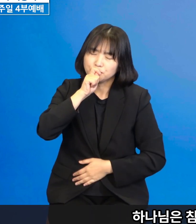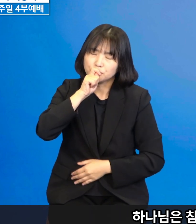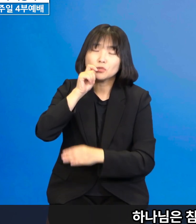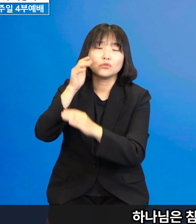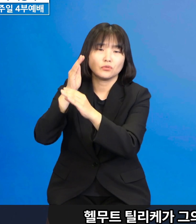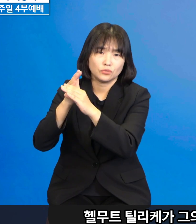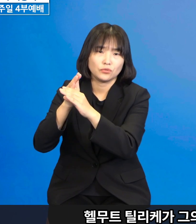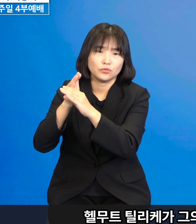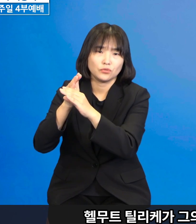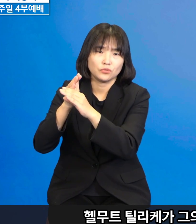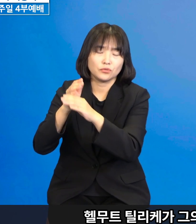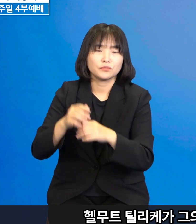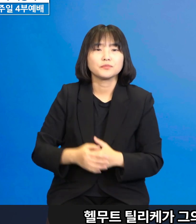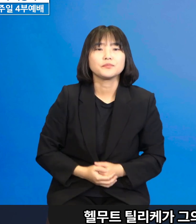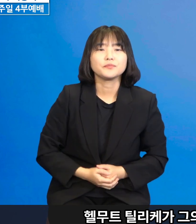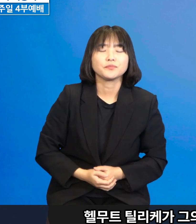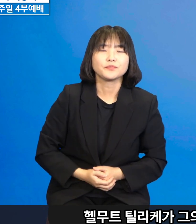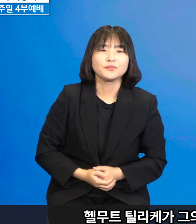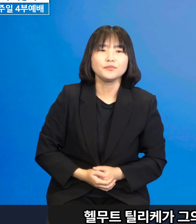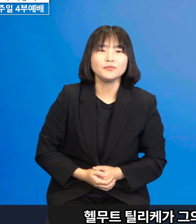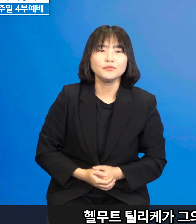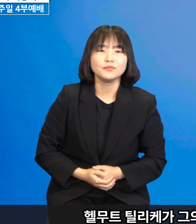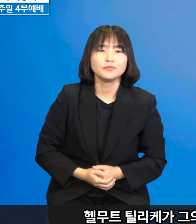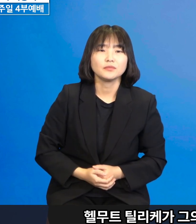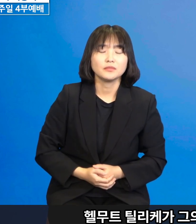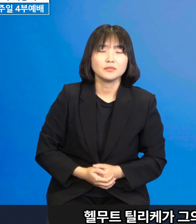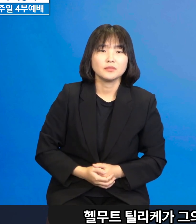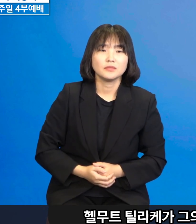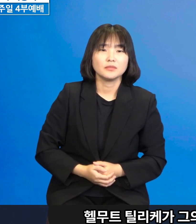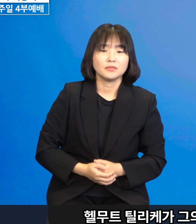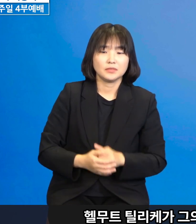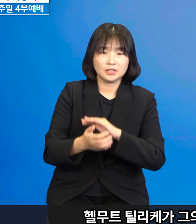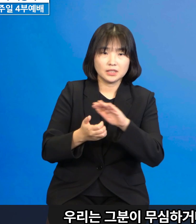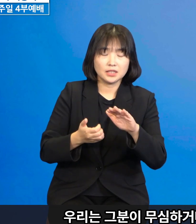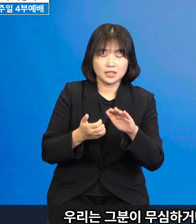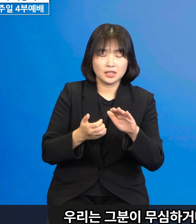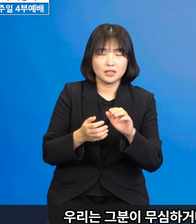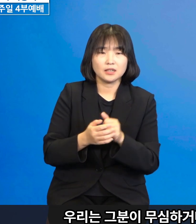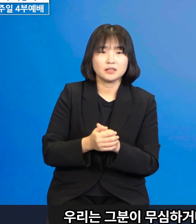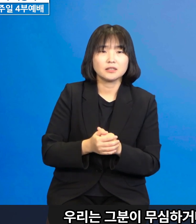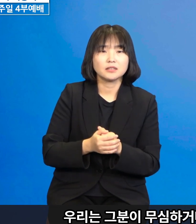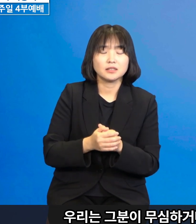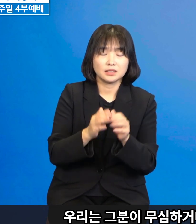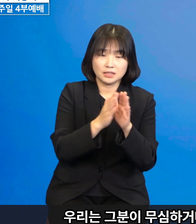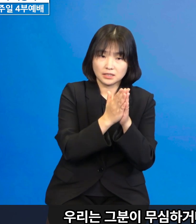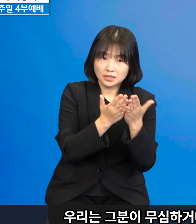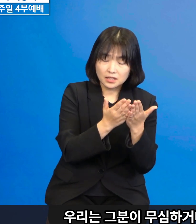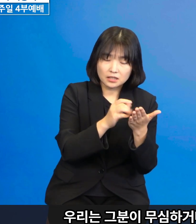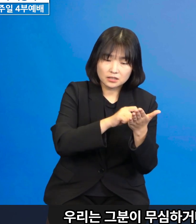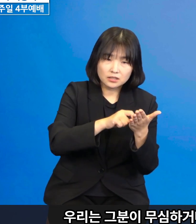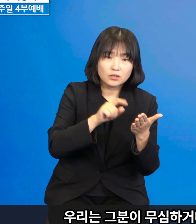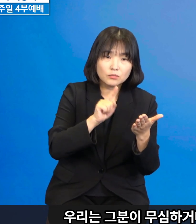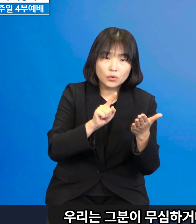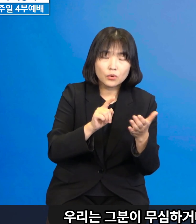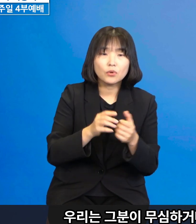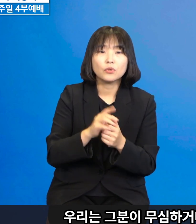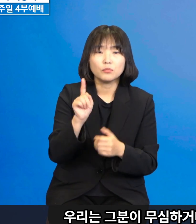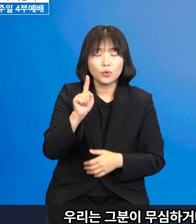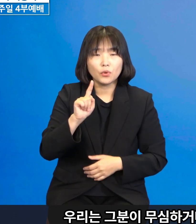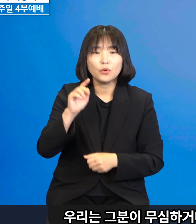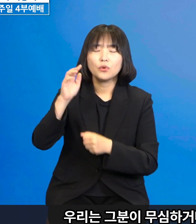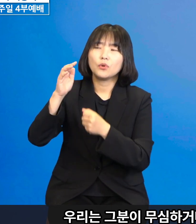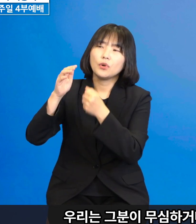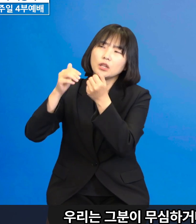계시구나. 헬무트 틸리케가 그의 책에서 이렇게 적었어요. 우리는 그분이 무심하거나